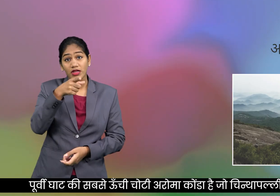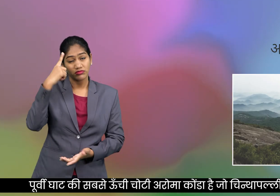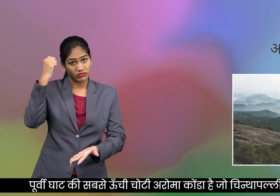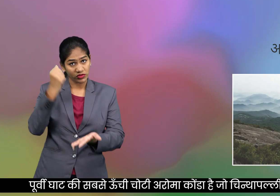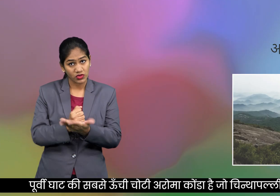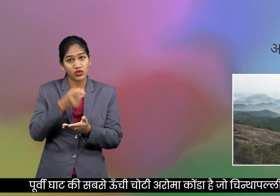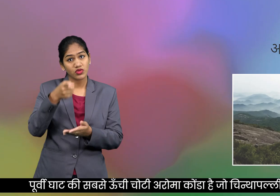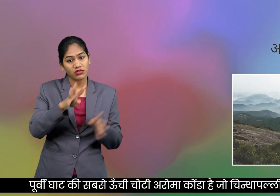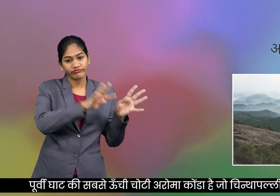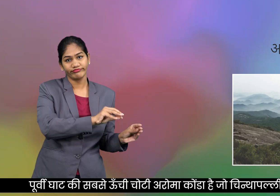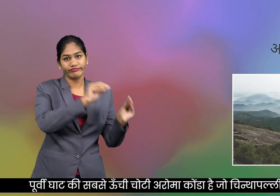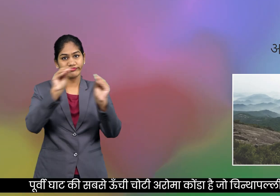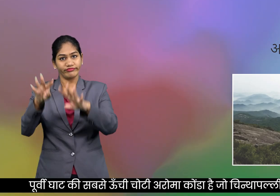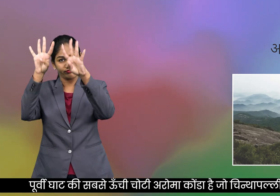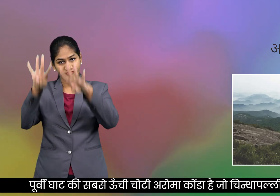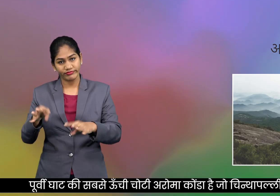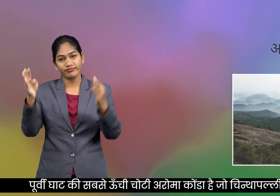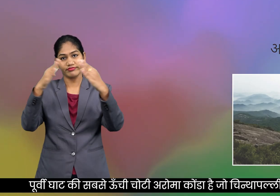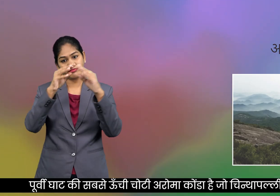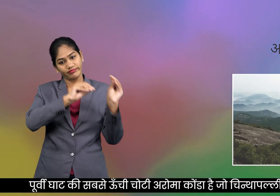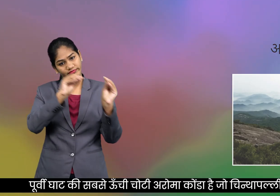1680 मीटर में पाई जाती है।